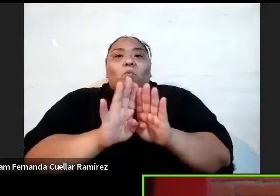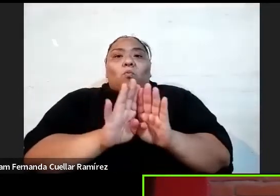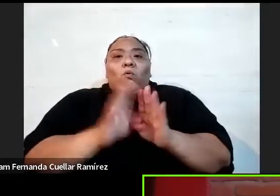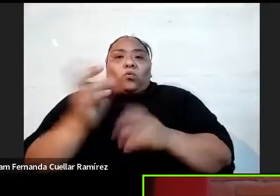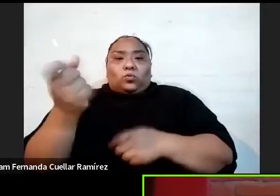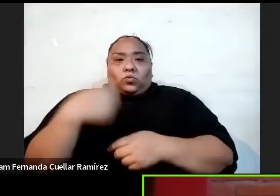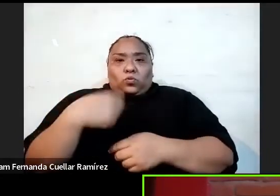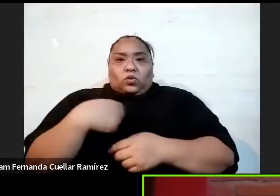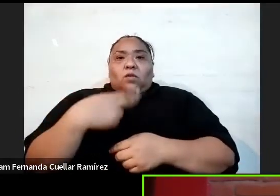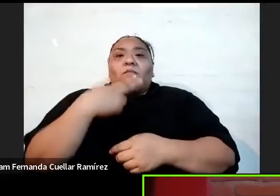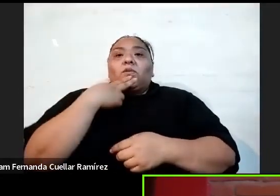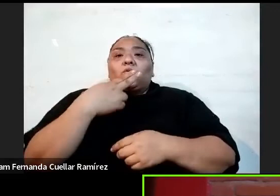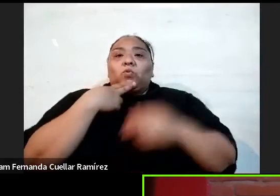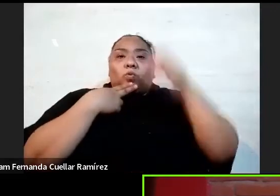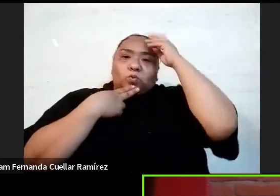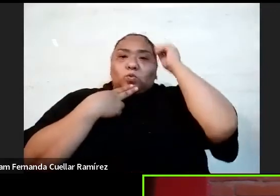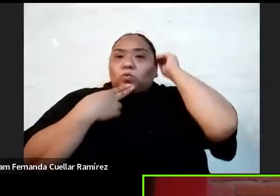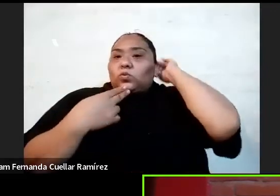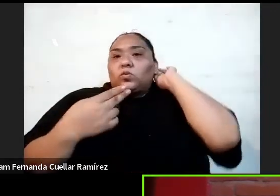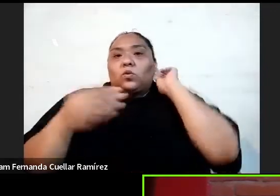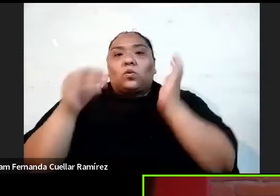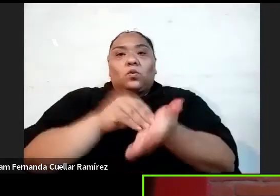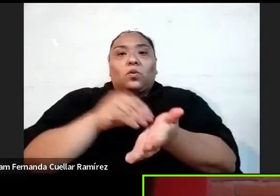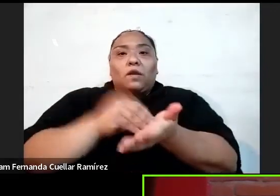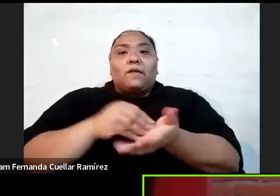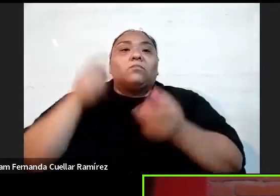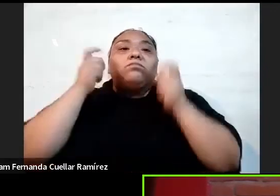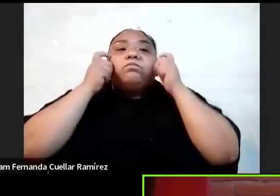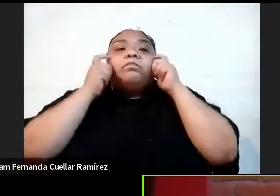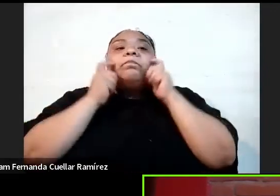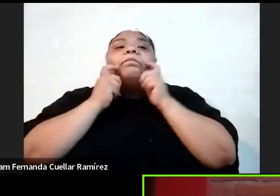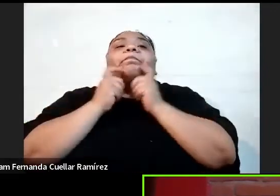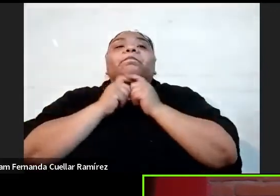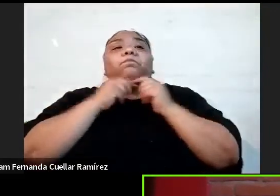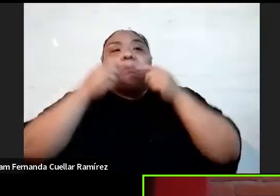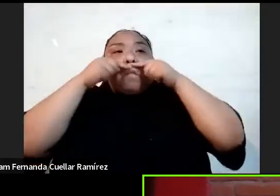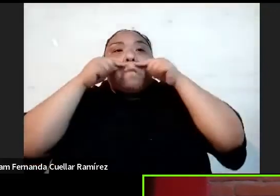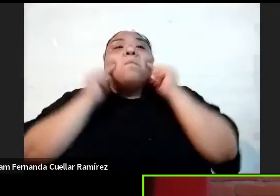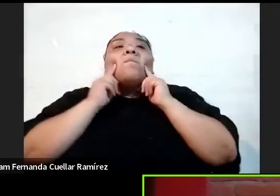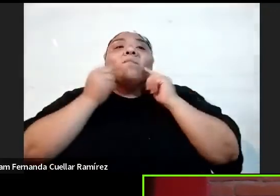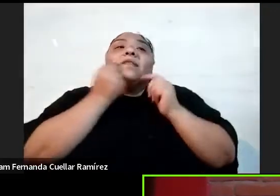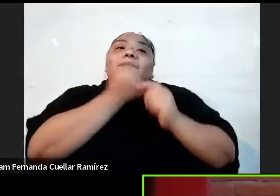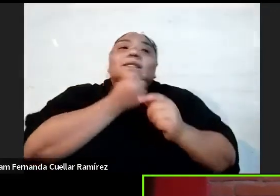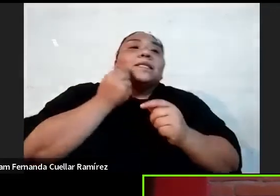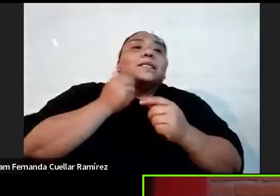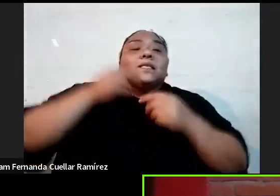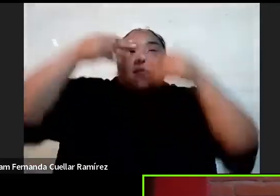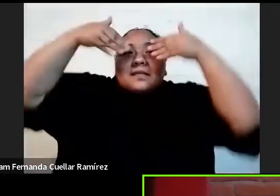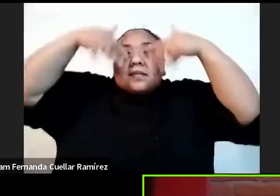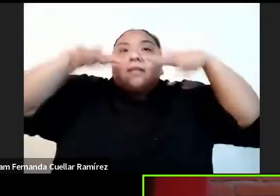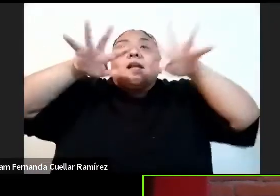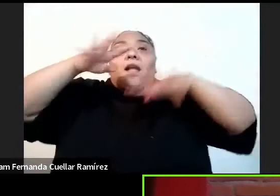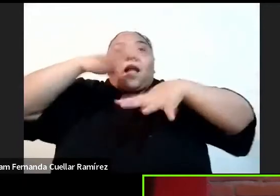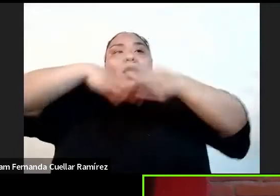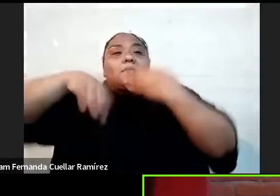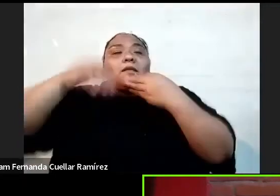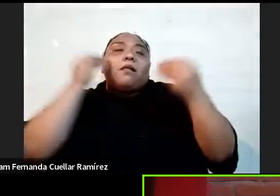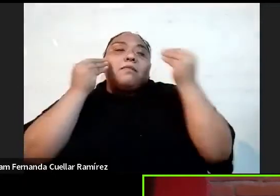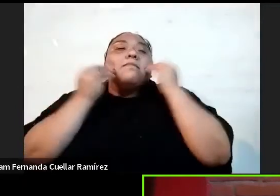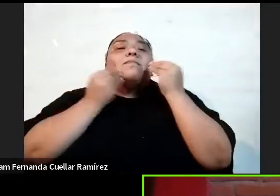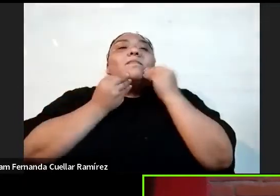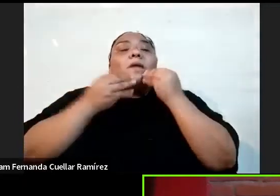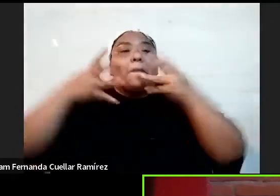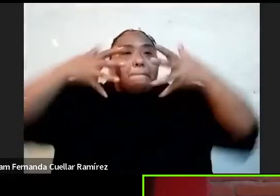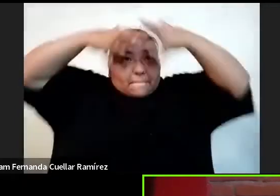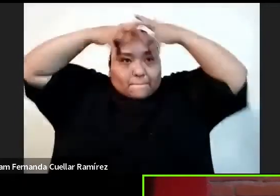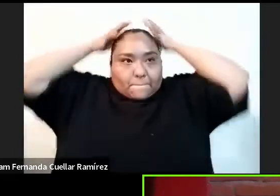y uso todavía el bigote, la barba, con el maquillaje, con el labial, con las pestañas, con las pelucas, con